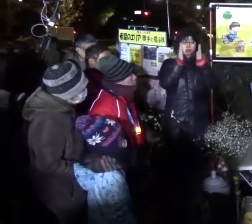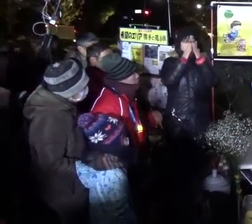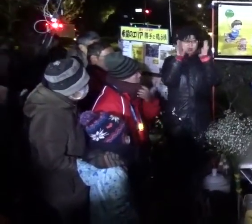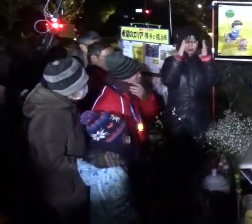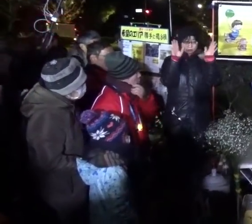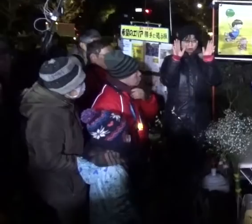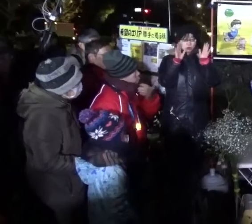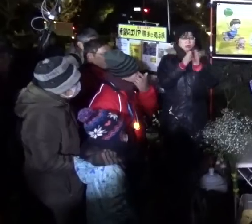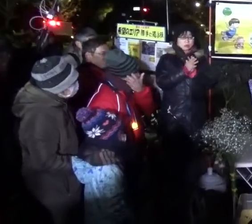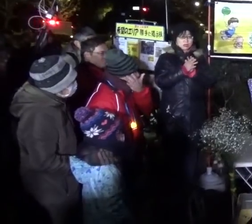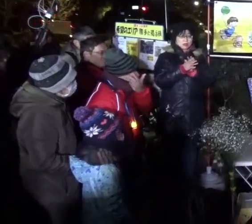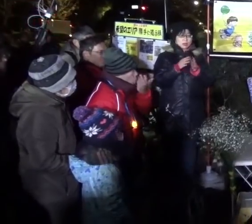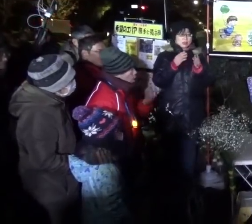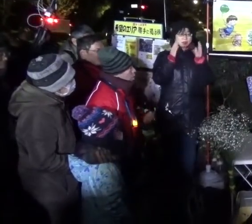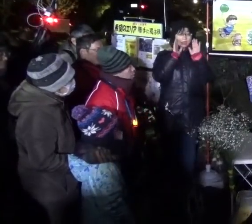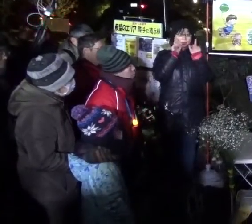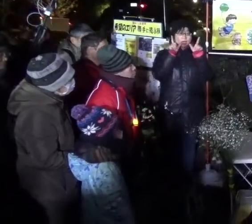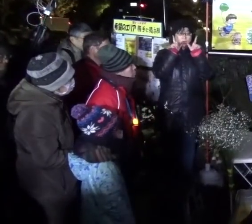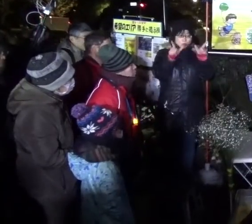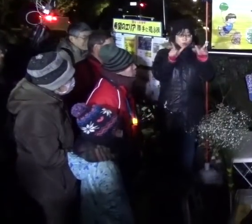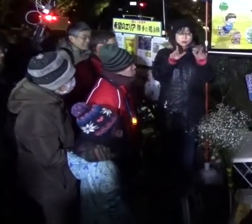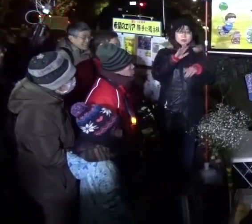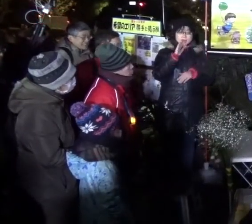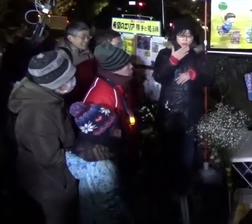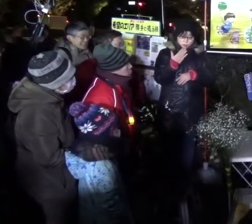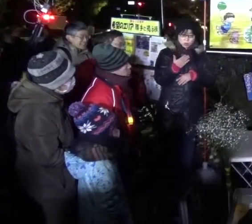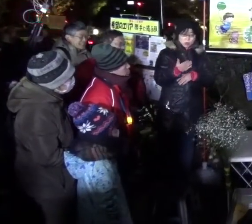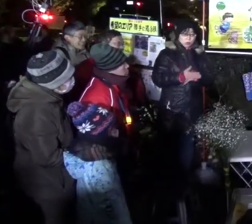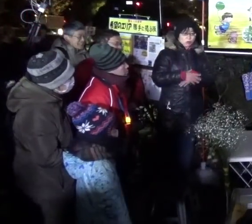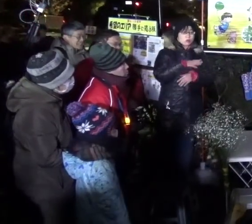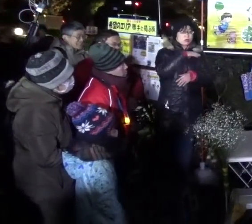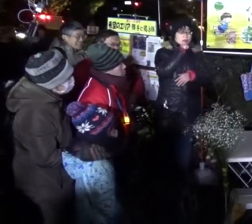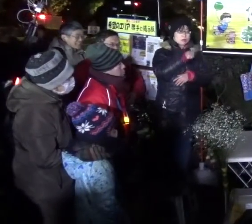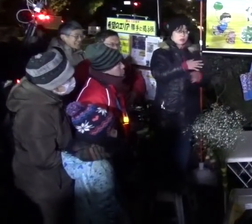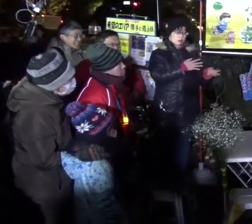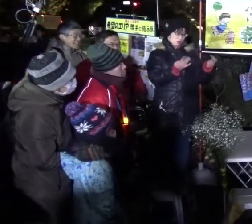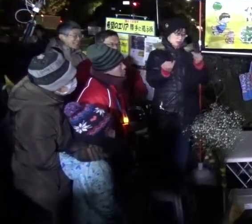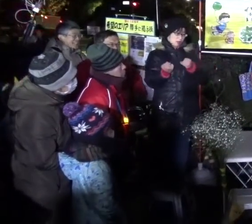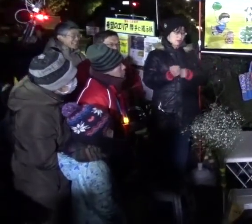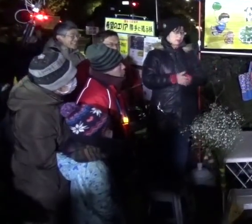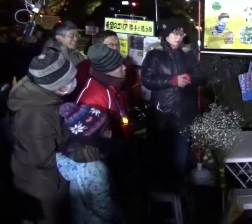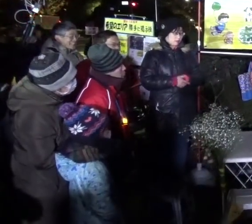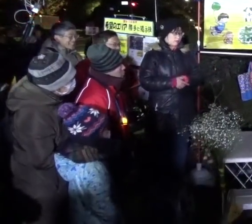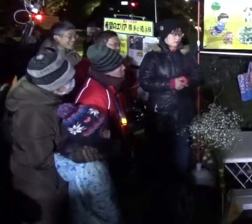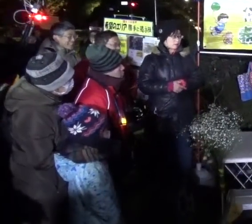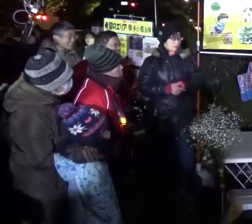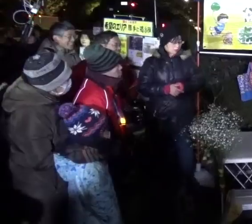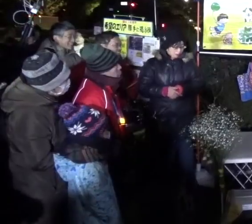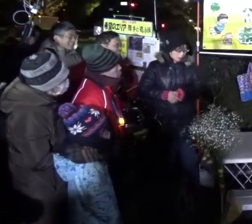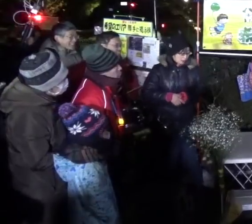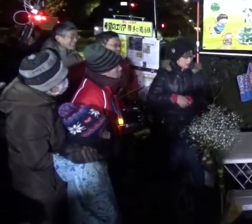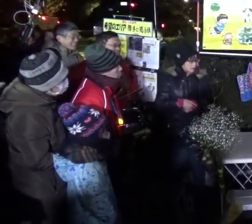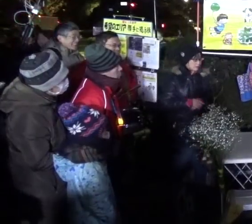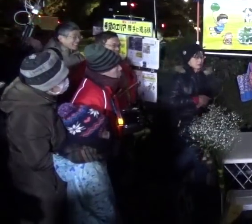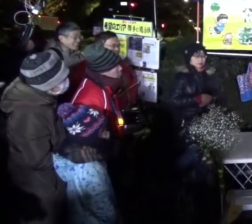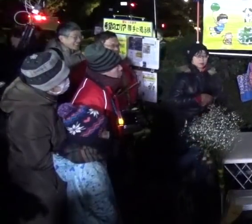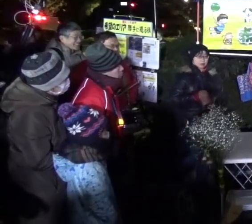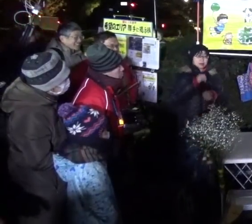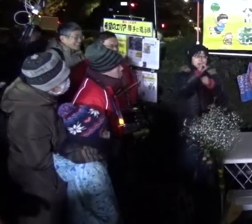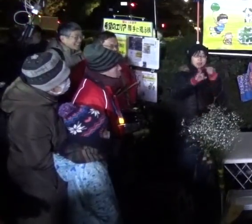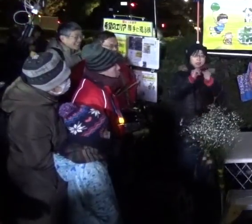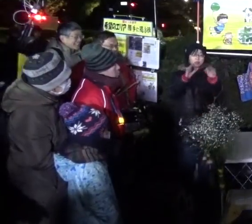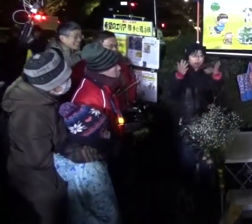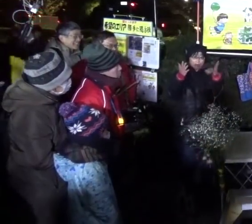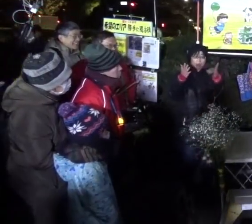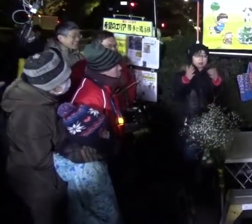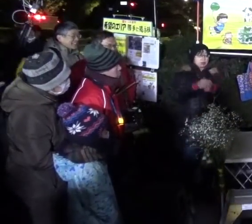ではお知らせするんですけど、はい、ご高齢の方もいらっしゃったり、はいはい、ね、列島をやってらっしゃらない方もいるので、